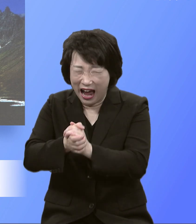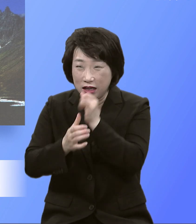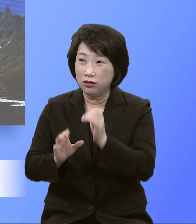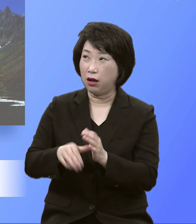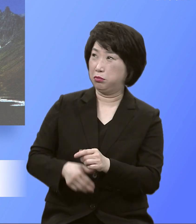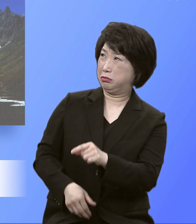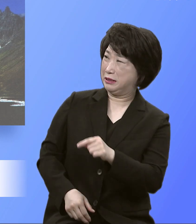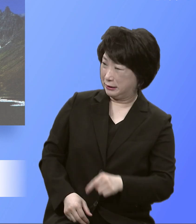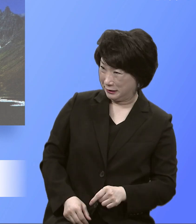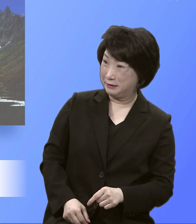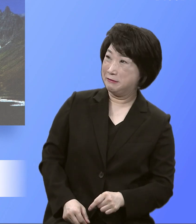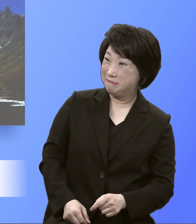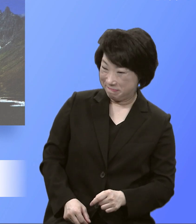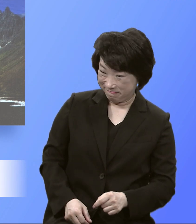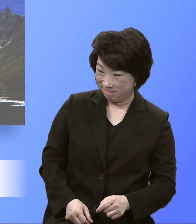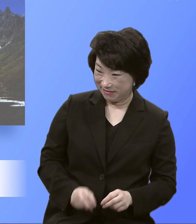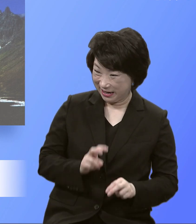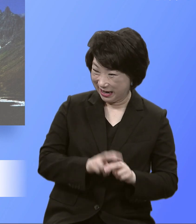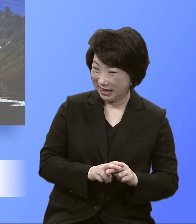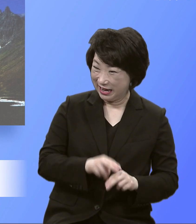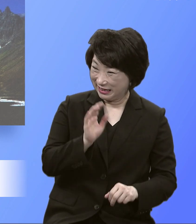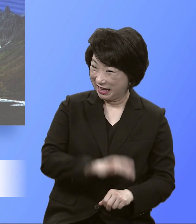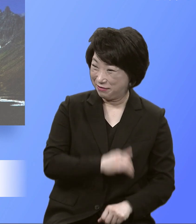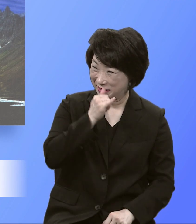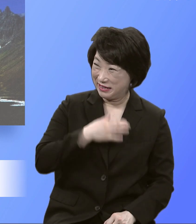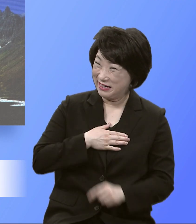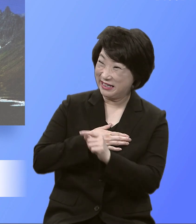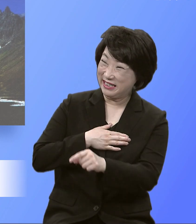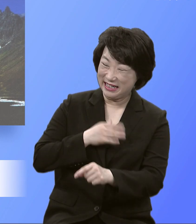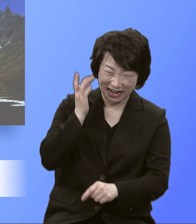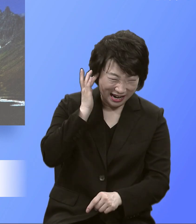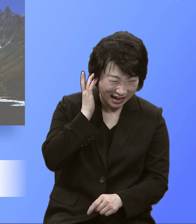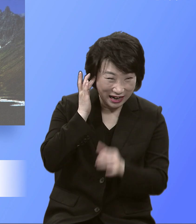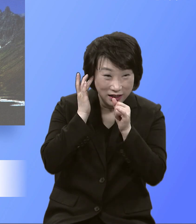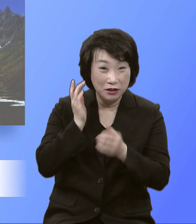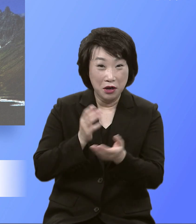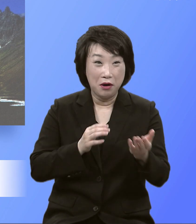내가 자리 잘못 앉았네. 이런 수다 떠는 사람이 있어.